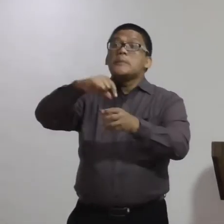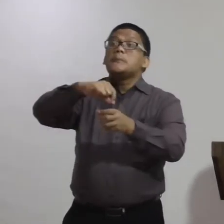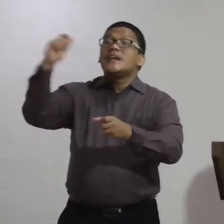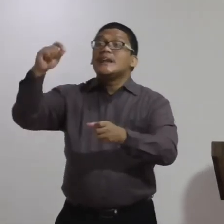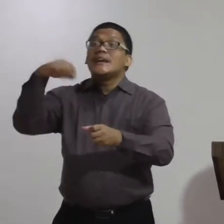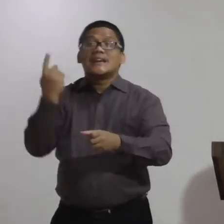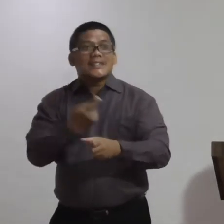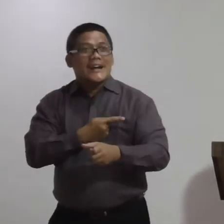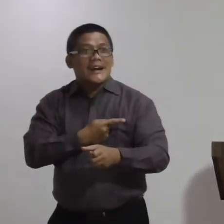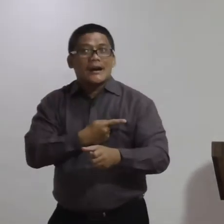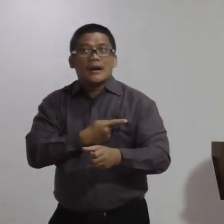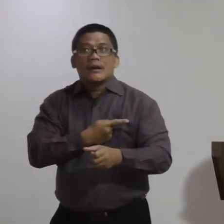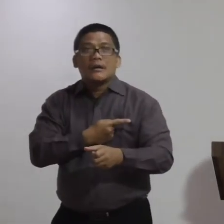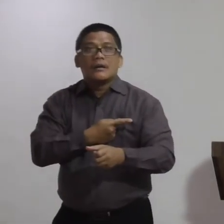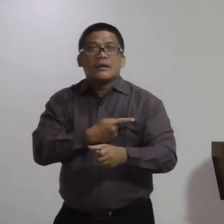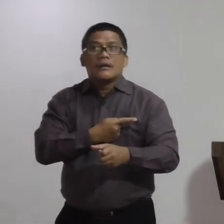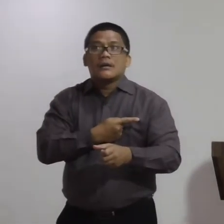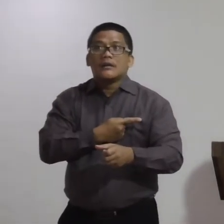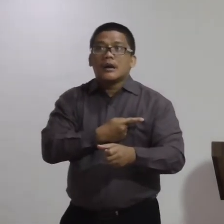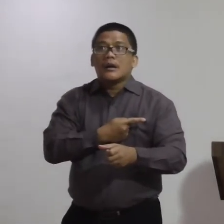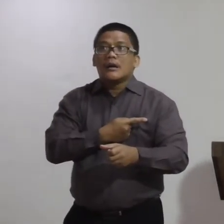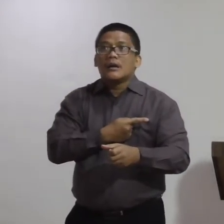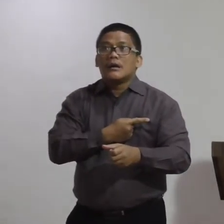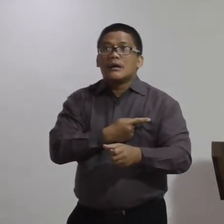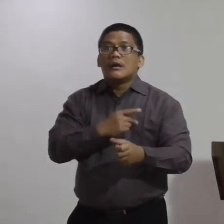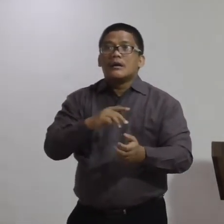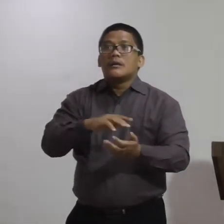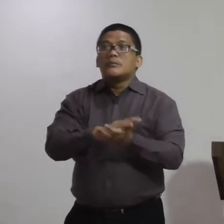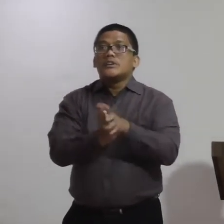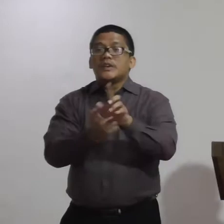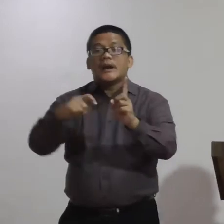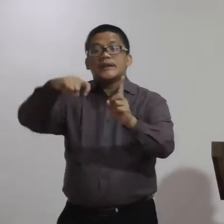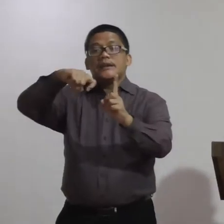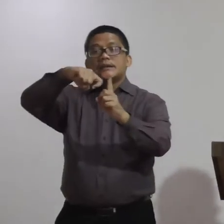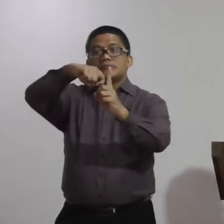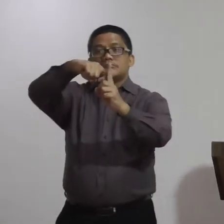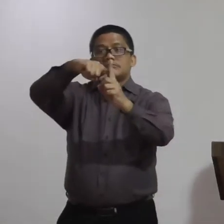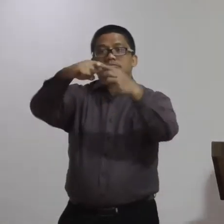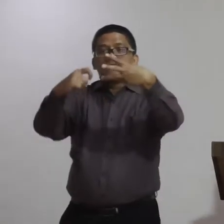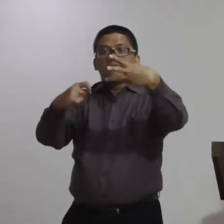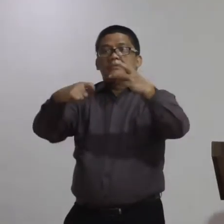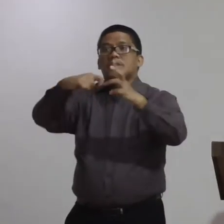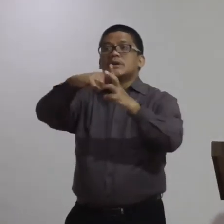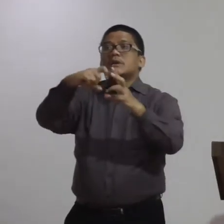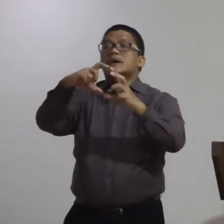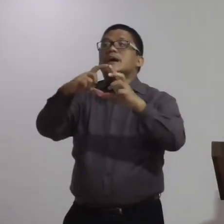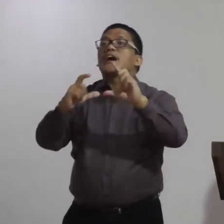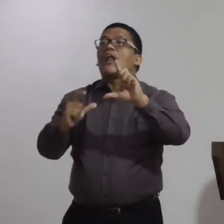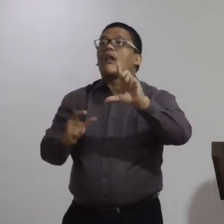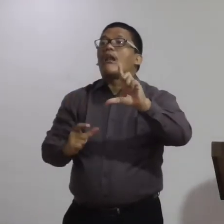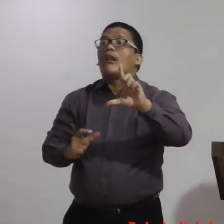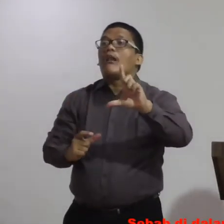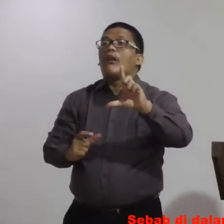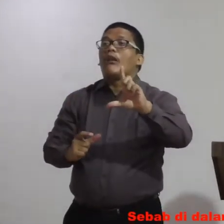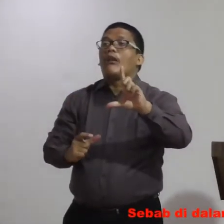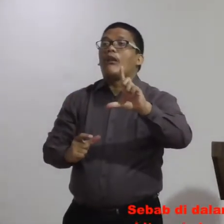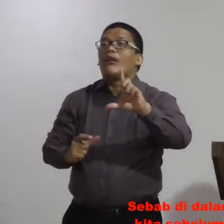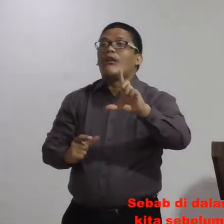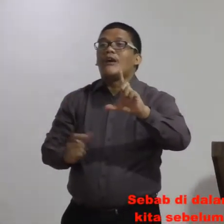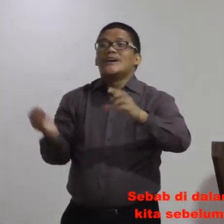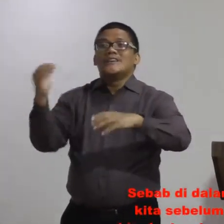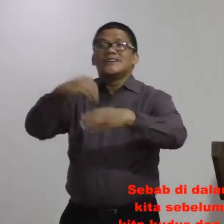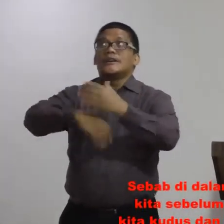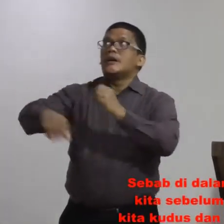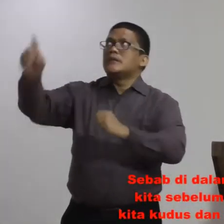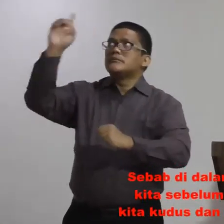ya, sejak kekekalan, ya. Efesus pasal 1 ayat 4 dikatakan seperti bagaimana? Sebab di dalam